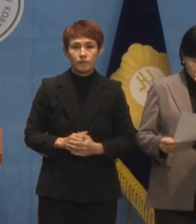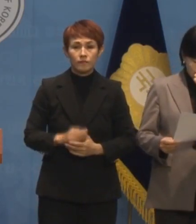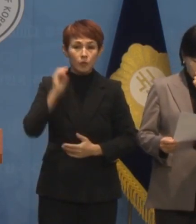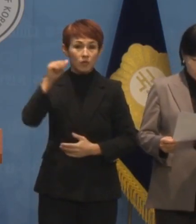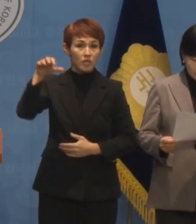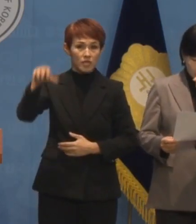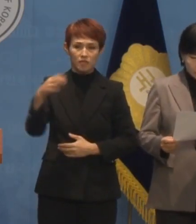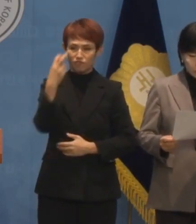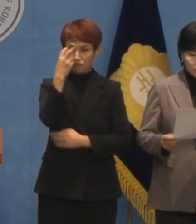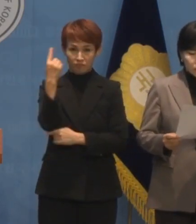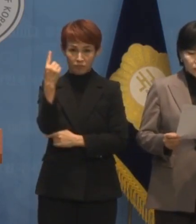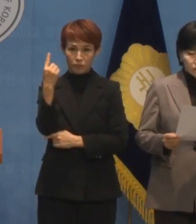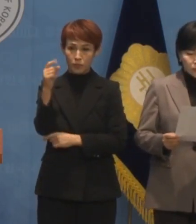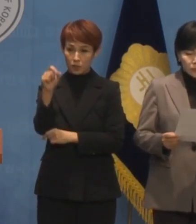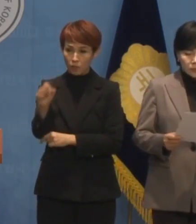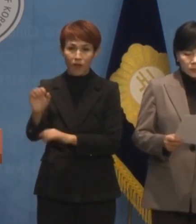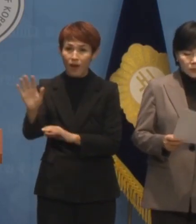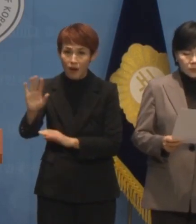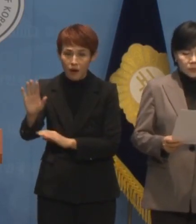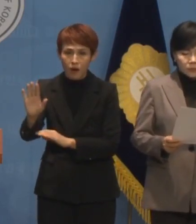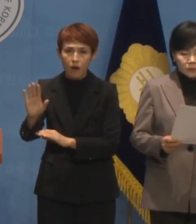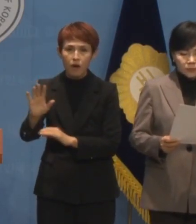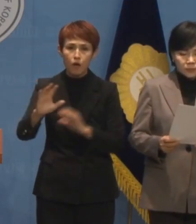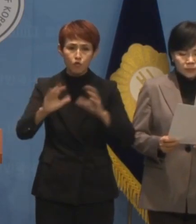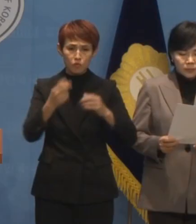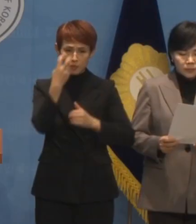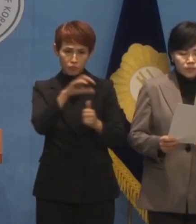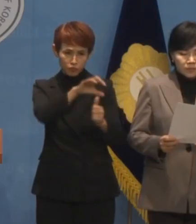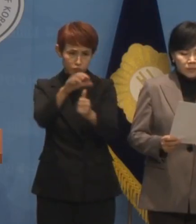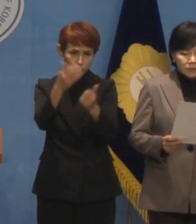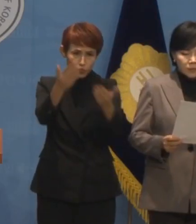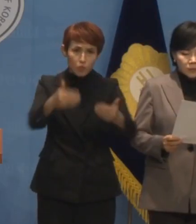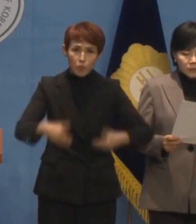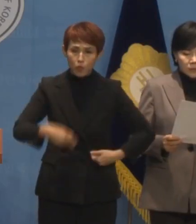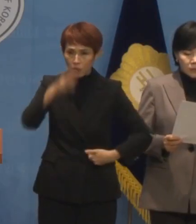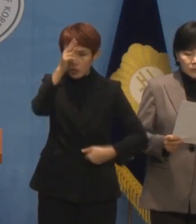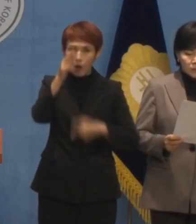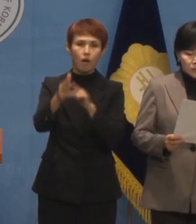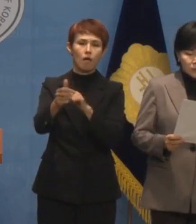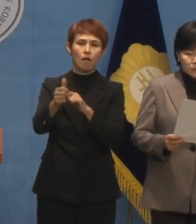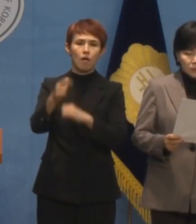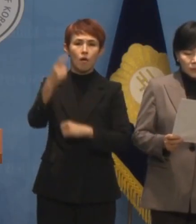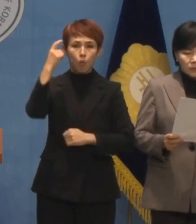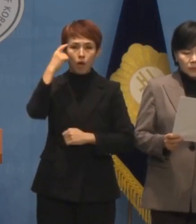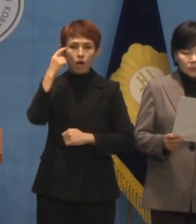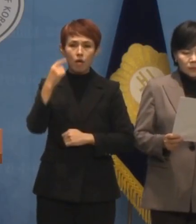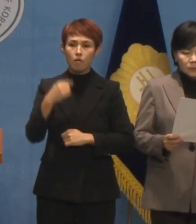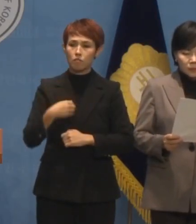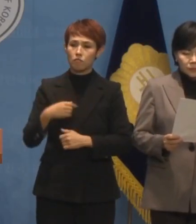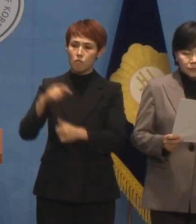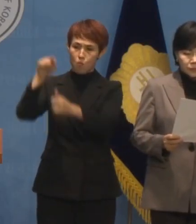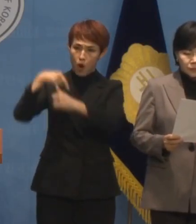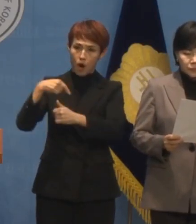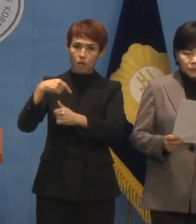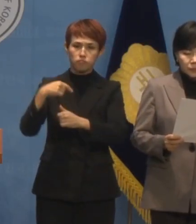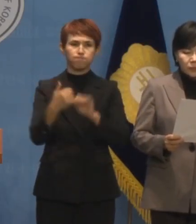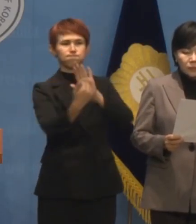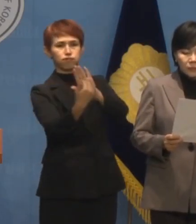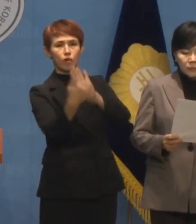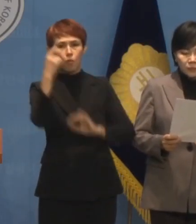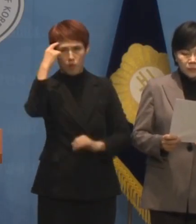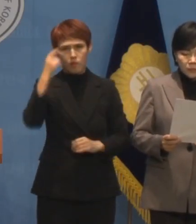대통령실 경호처 직원도 아니고 국민을 지켜야 할 경찰이 왜 정당한 동행명령장 집행을 막아서는